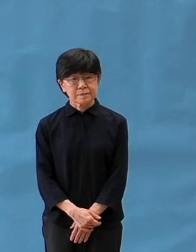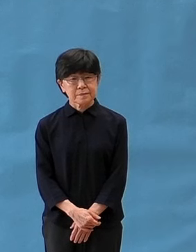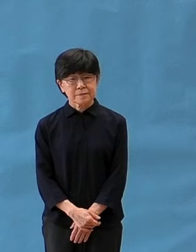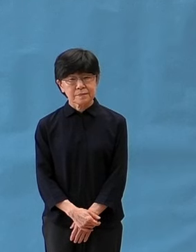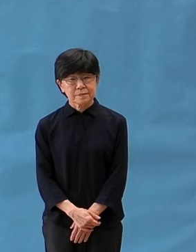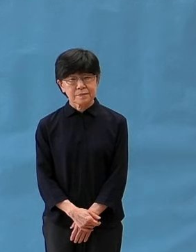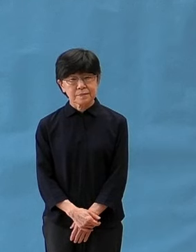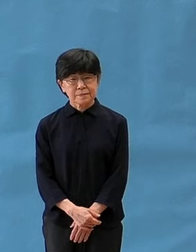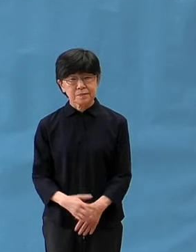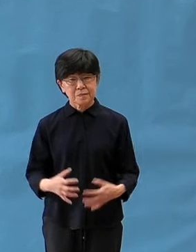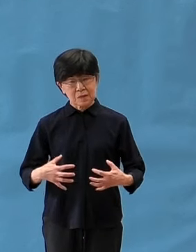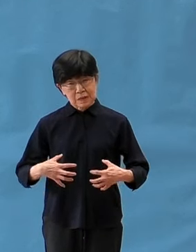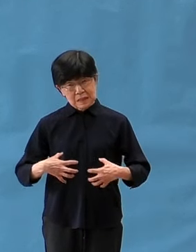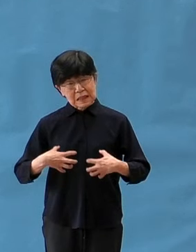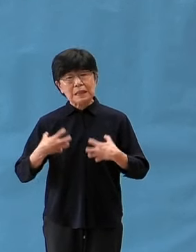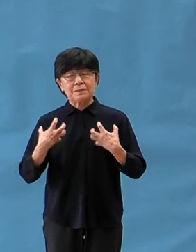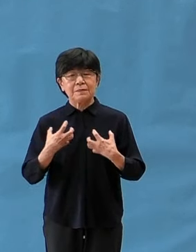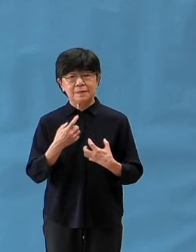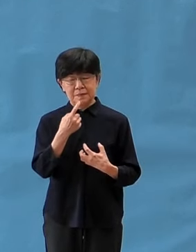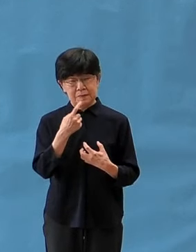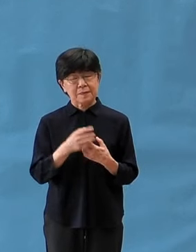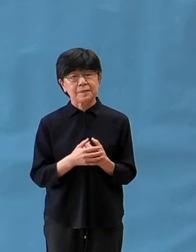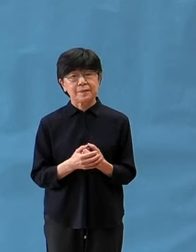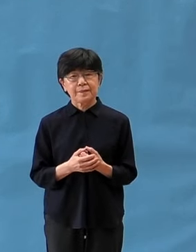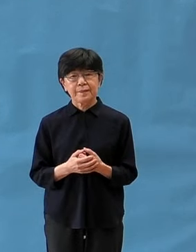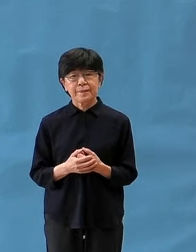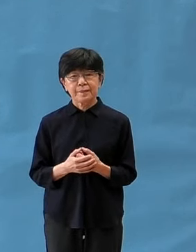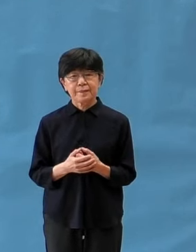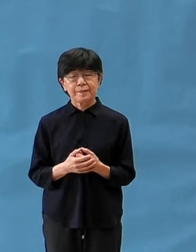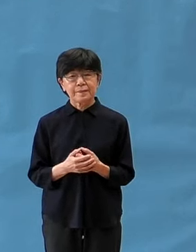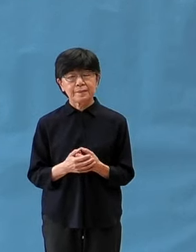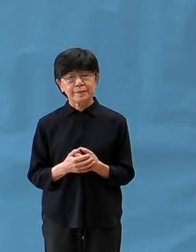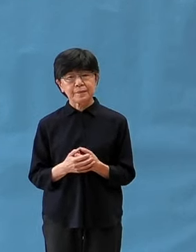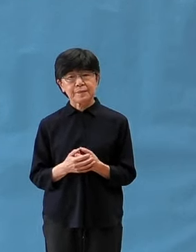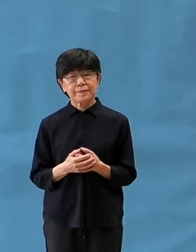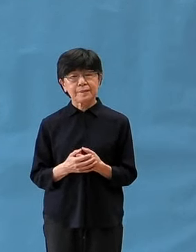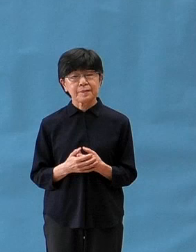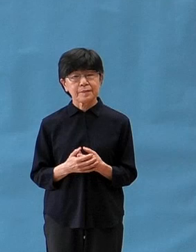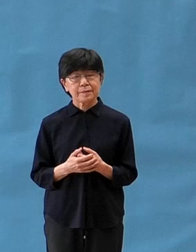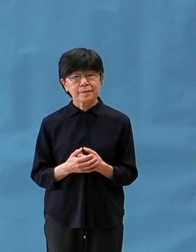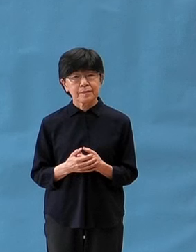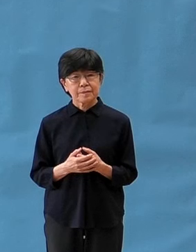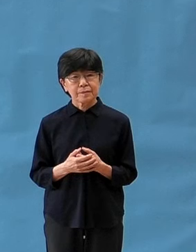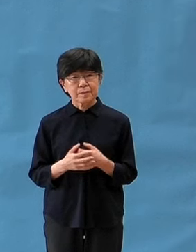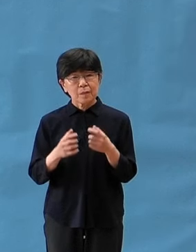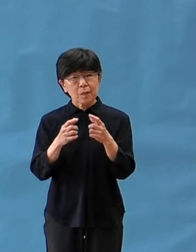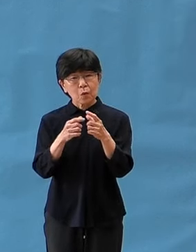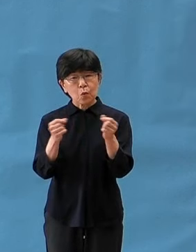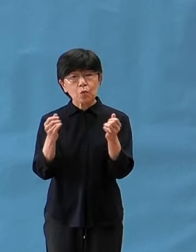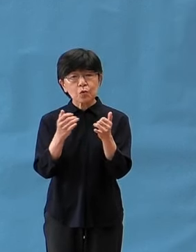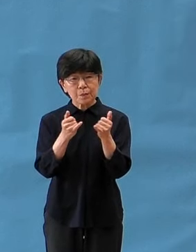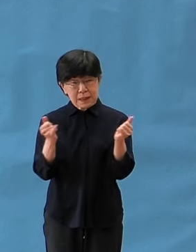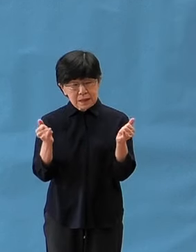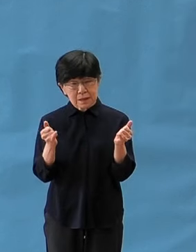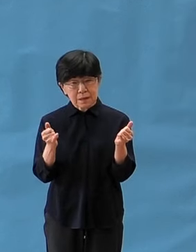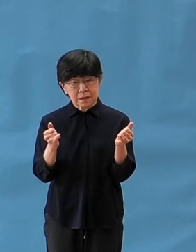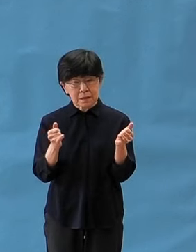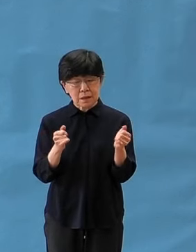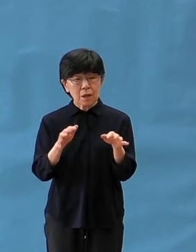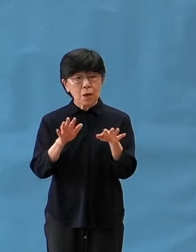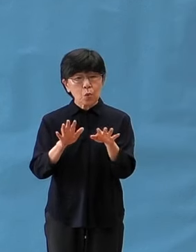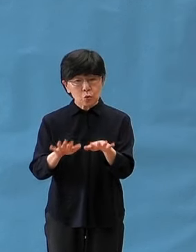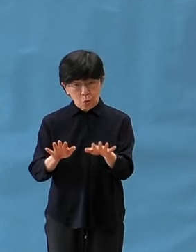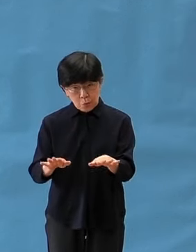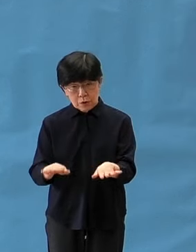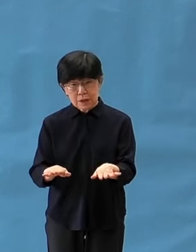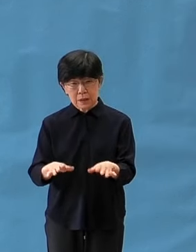本当に怒りを覚える。もうその本当にその国民に、子どもに国立大学という